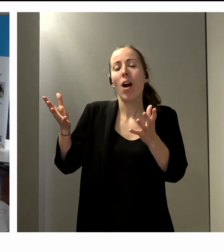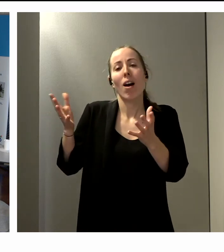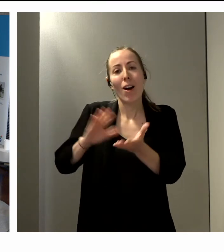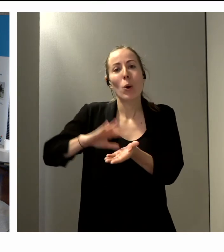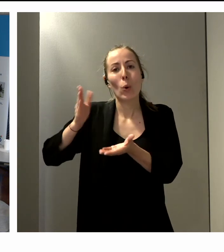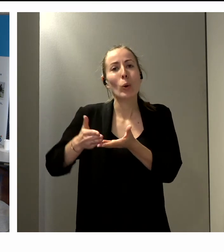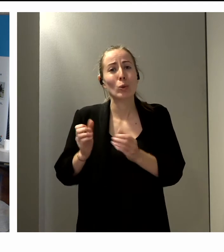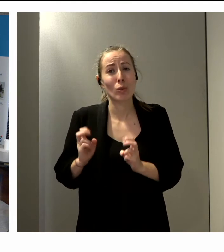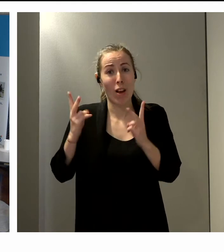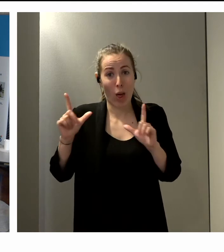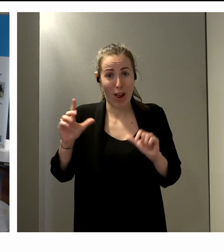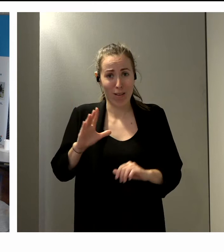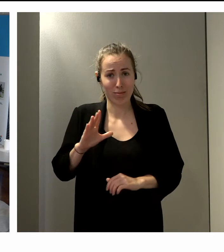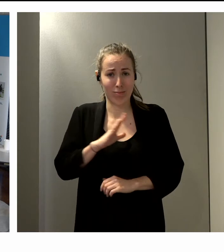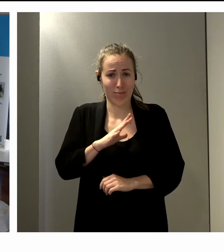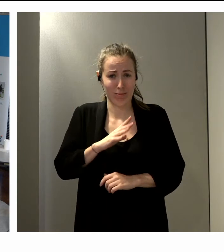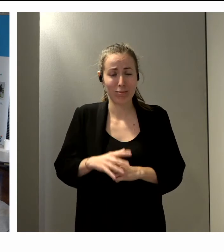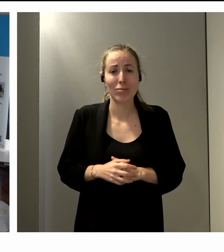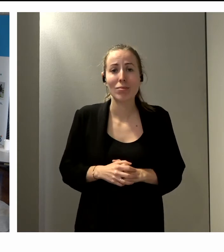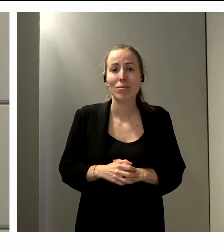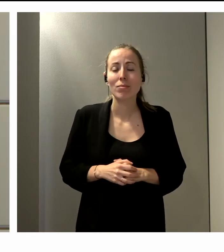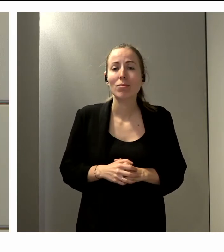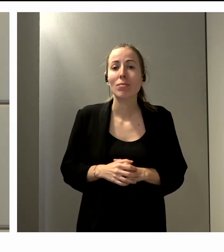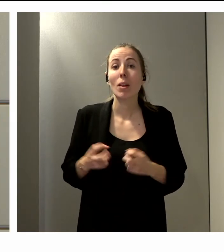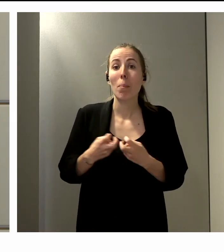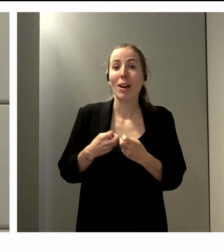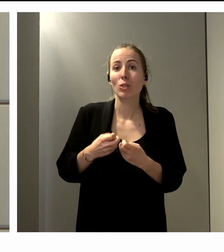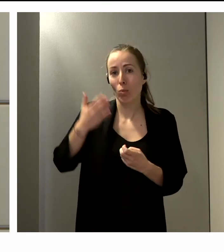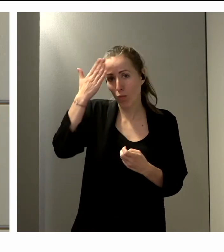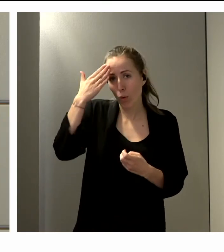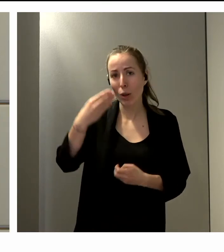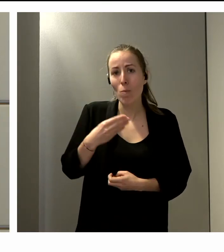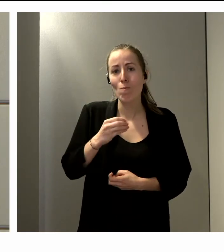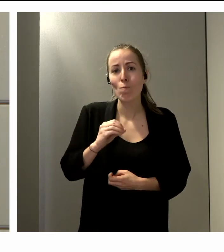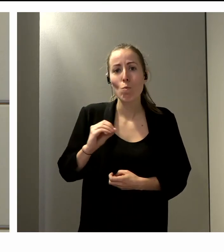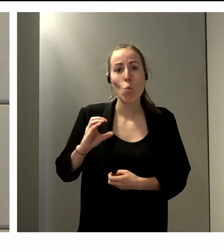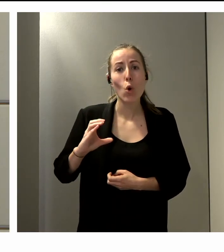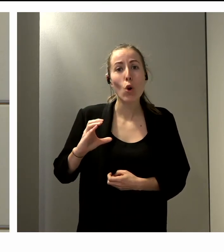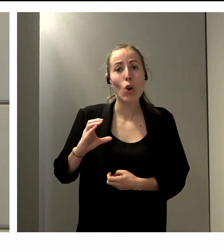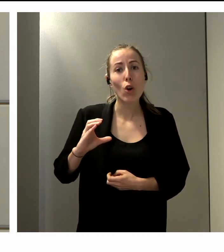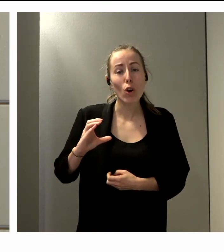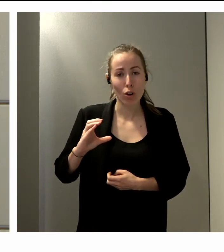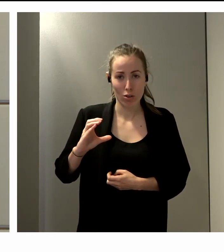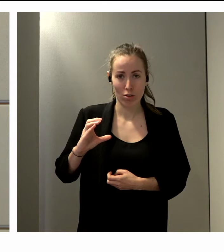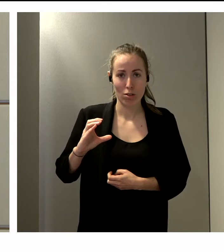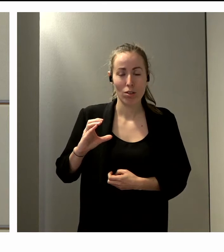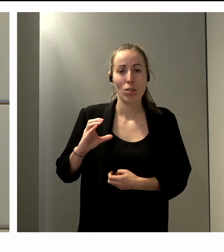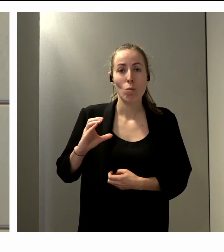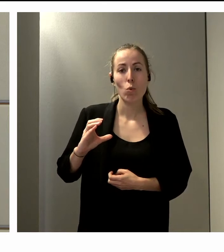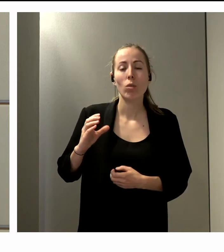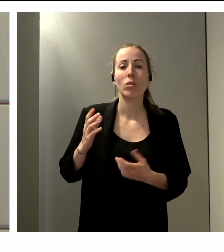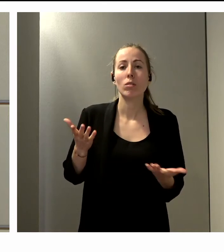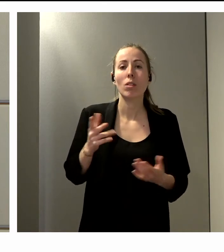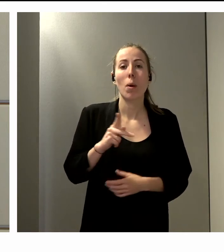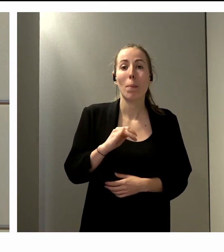également. Par exemple, c'est le cas des MOOC qui sont proposés. Dans le cadre du PIA